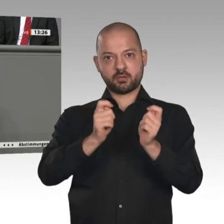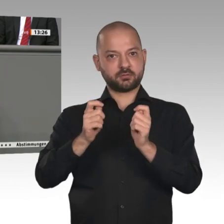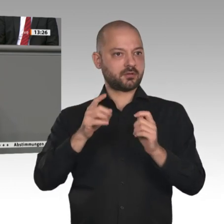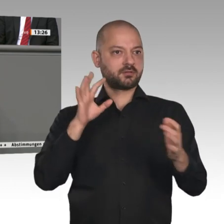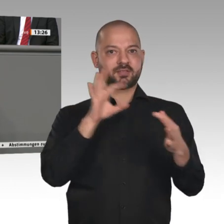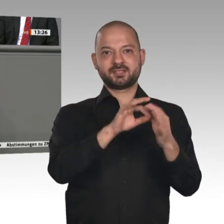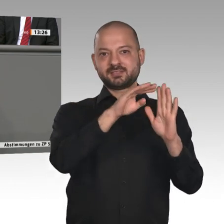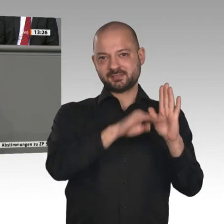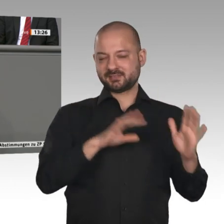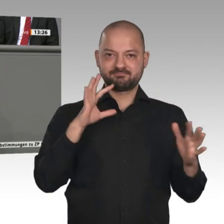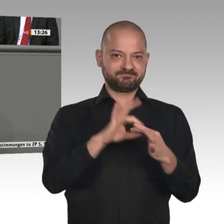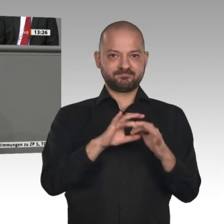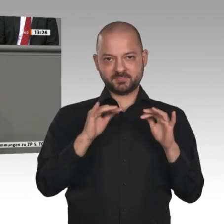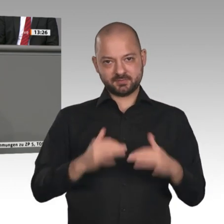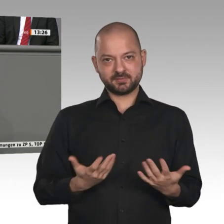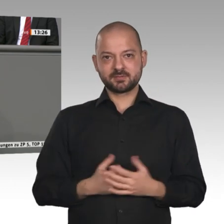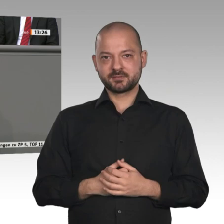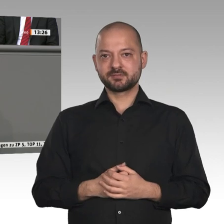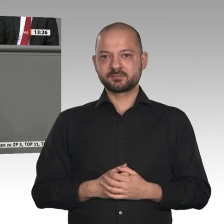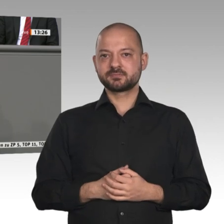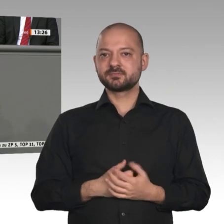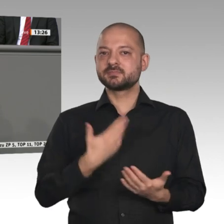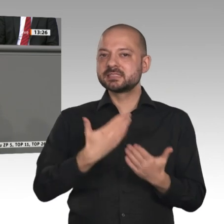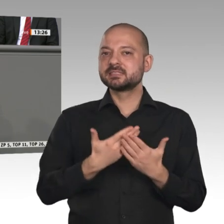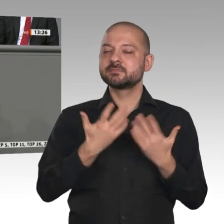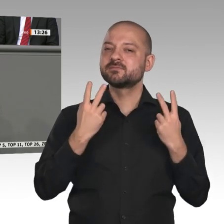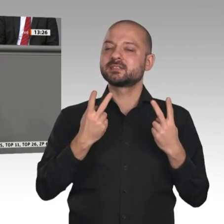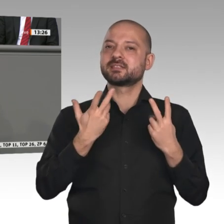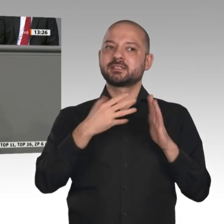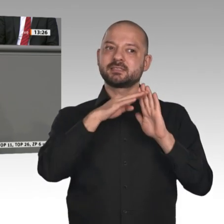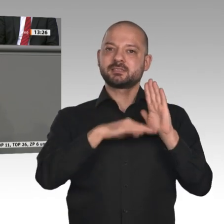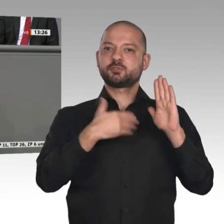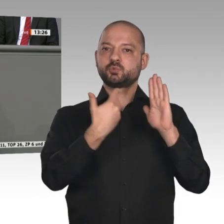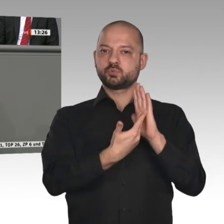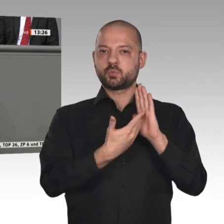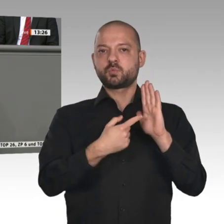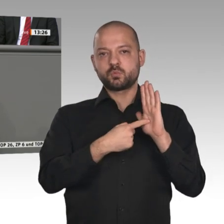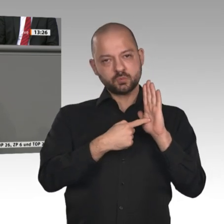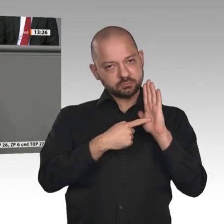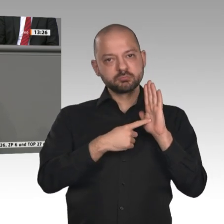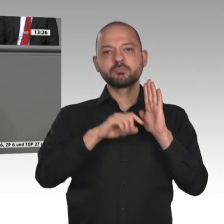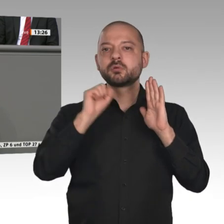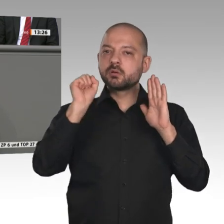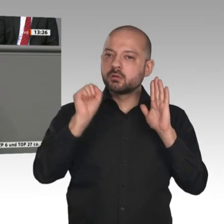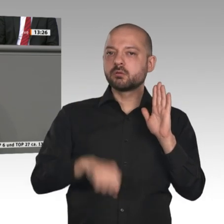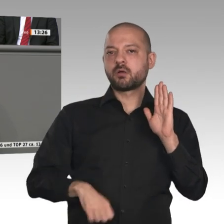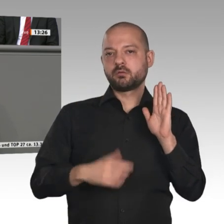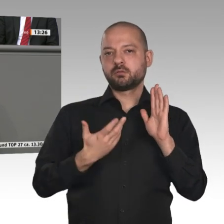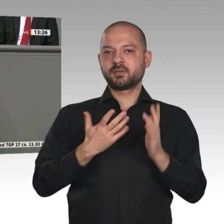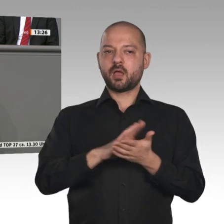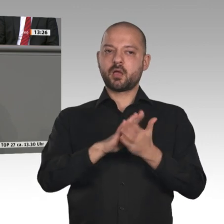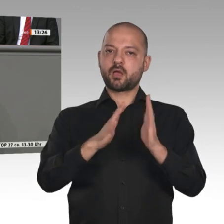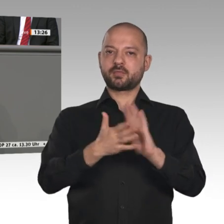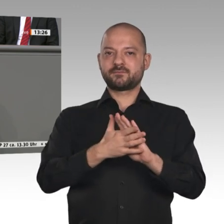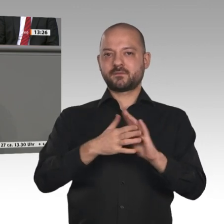Contrarius bezeichnen, das habe ich bereits ausgeführt. Man muss aber ein Gesetz so machen, dass es handwerklichen